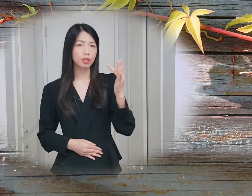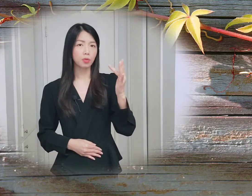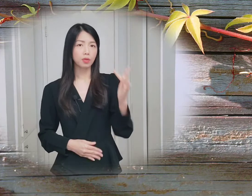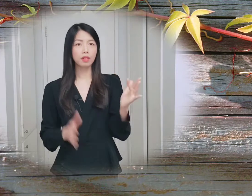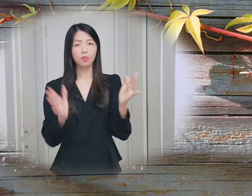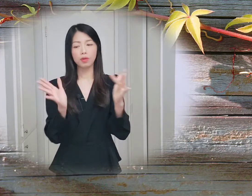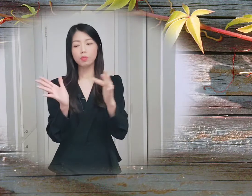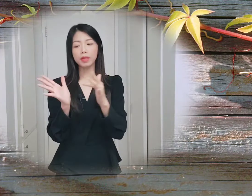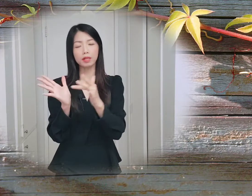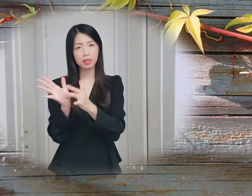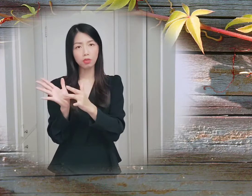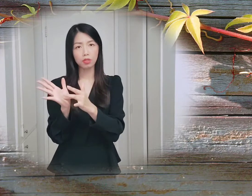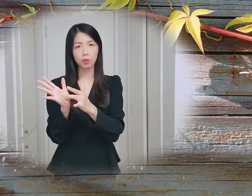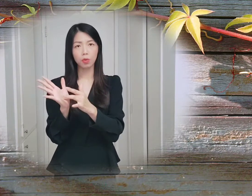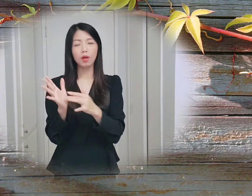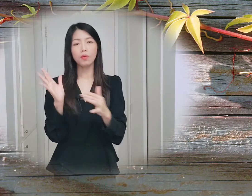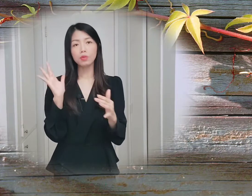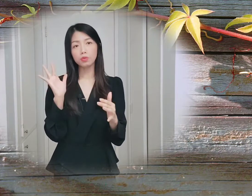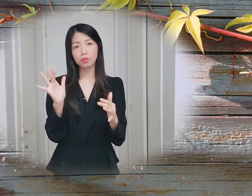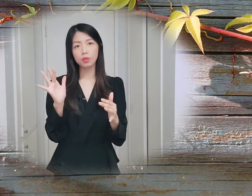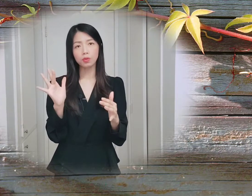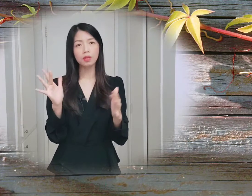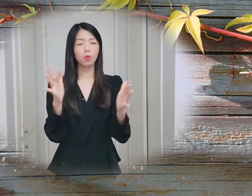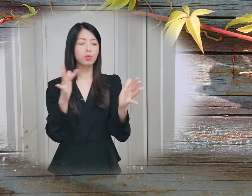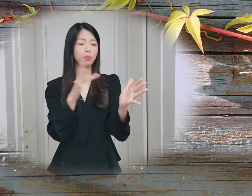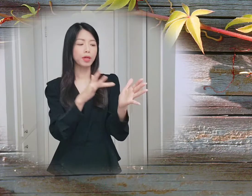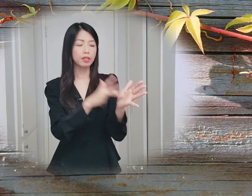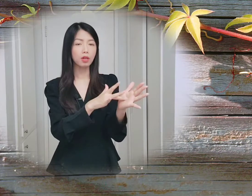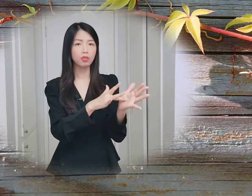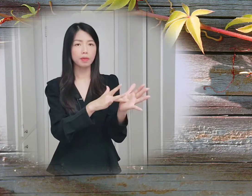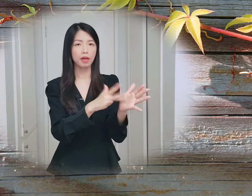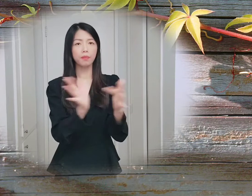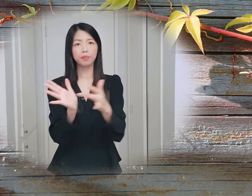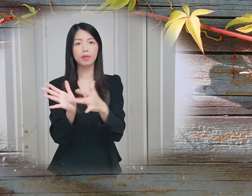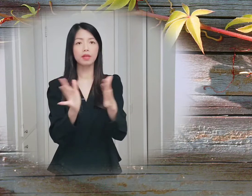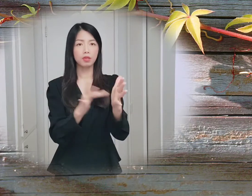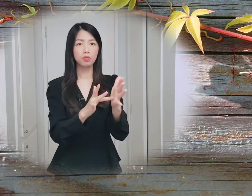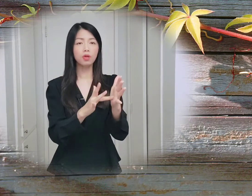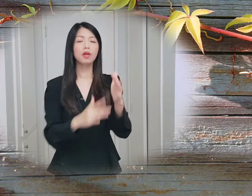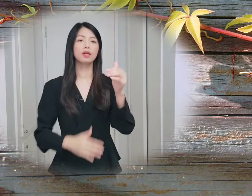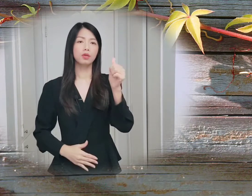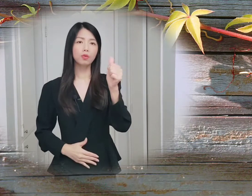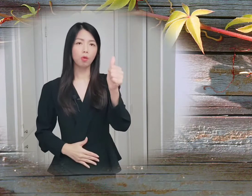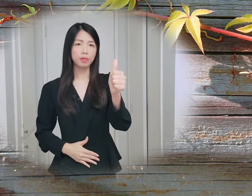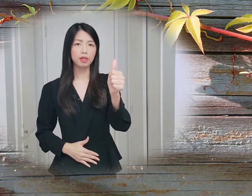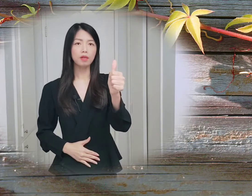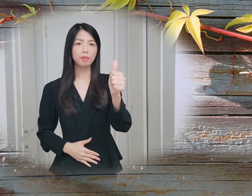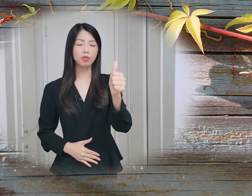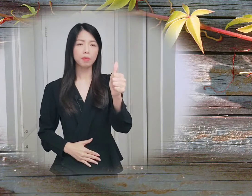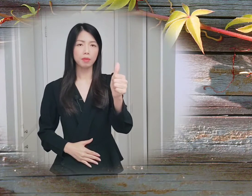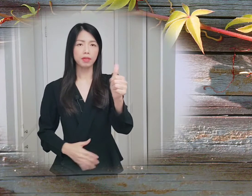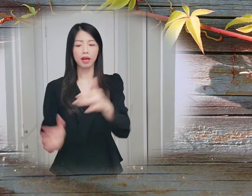오른손 중지로는 왼손바닥을 찍어주시고 왼손 중지로는 오른손바닥을 찍어주시면 돼요. 예수, 그리고